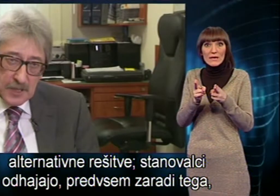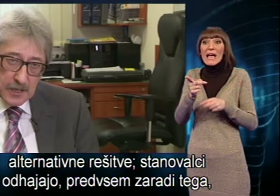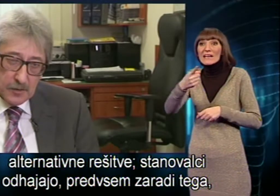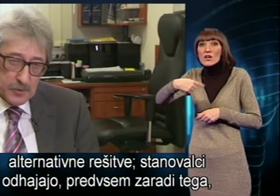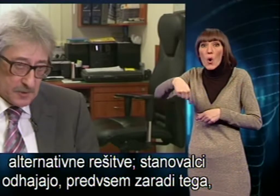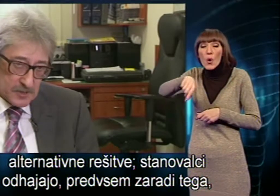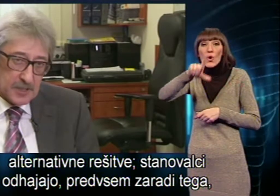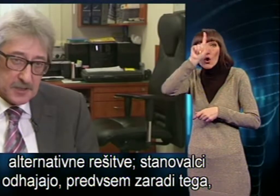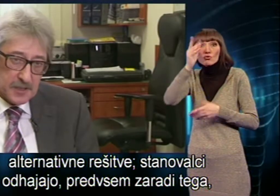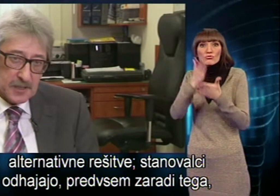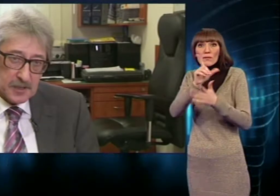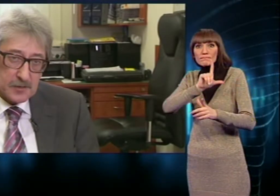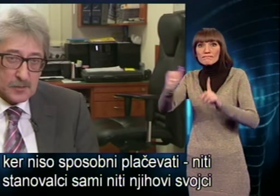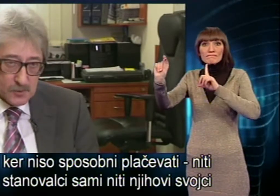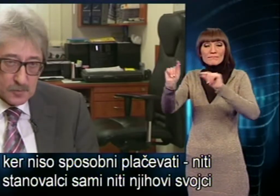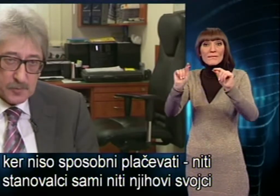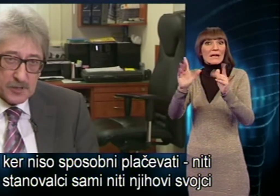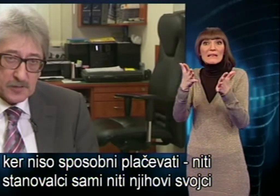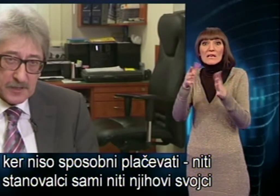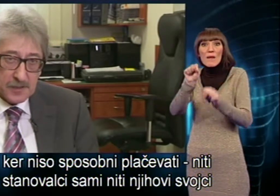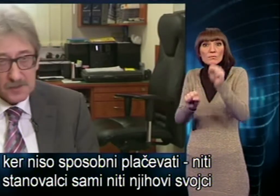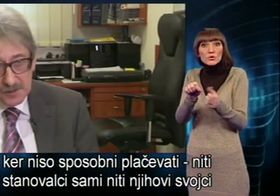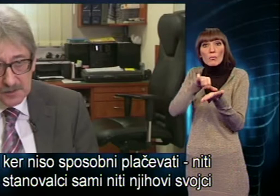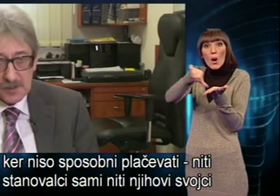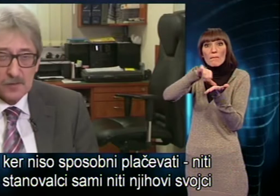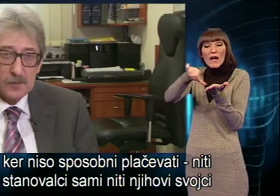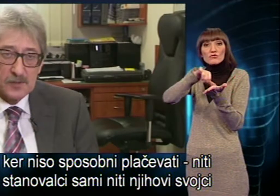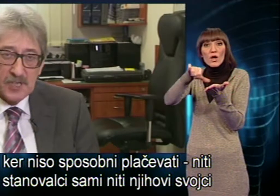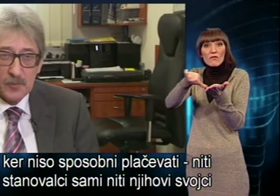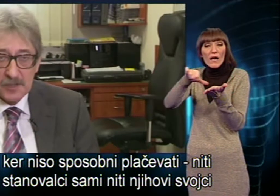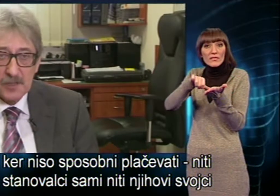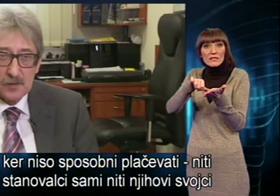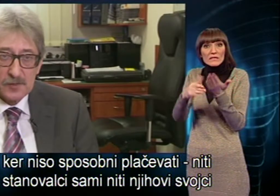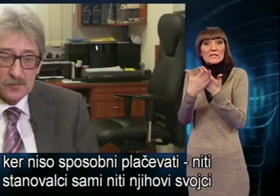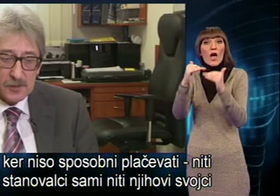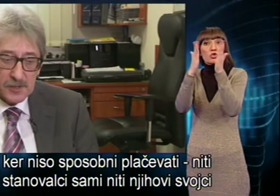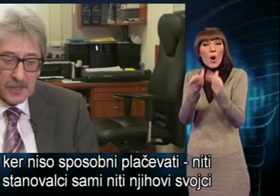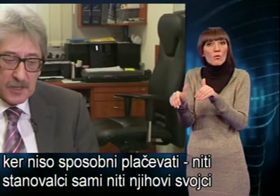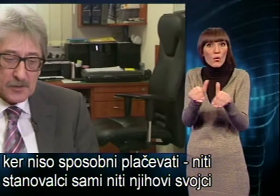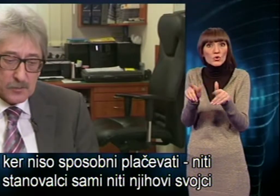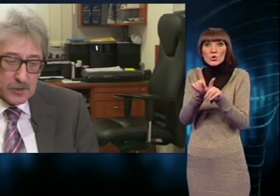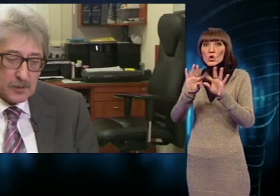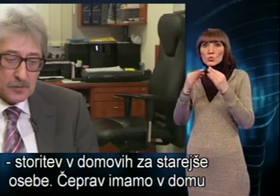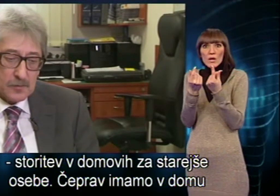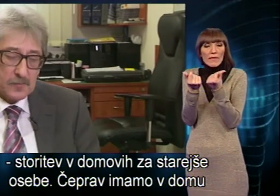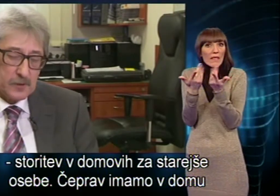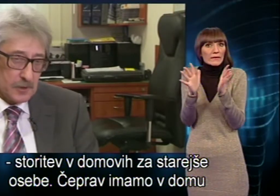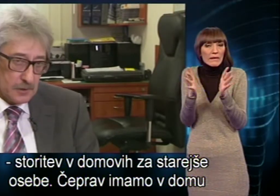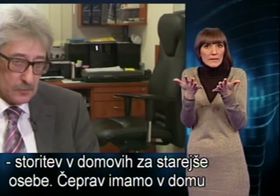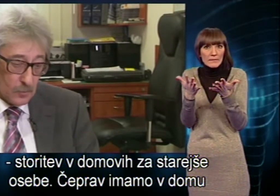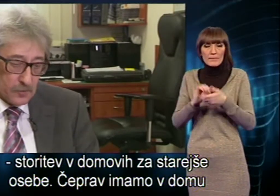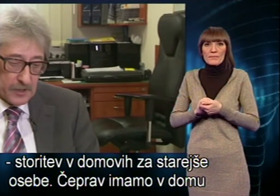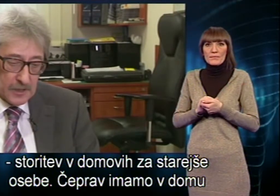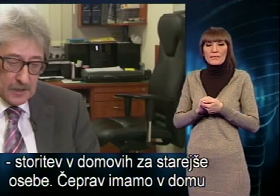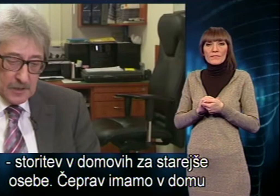stanovalci odhajajo, predvsem zaradi tega, ker niso sposobni plačevati niti stanovalci sami, niti njihovi svojci storitev